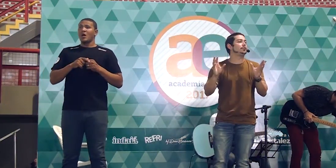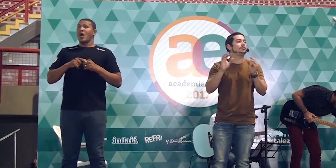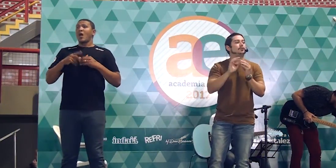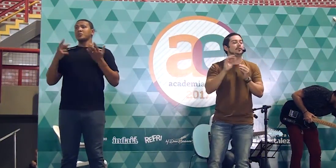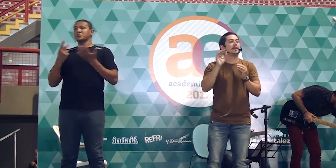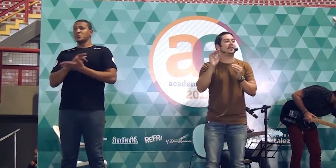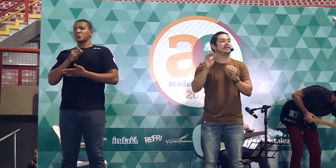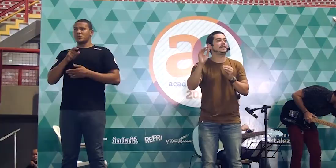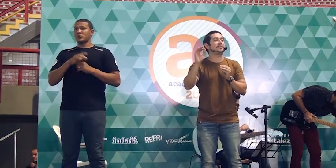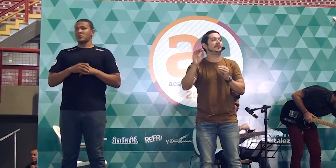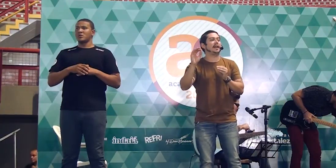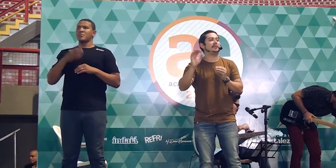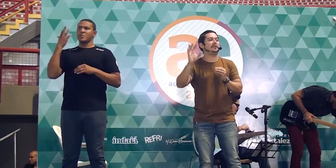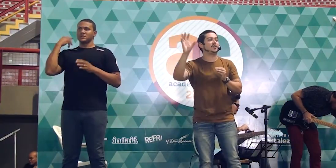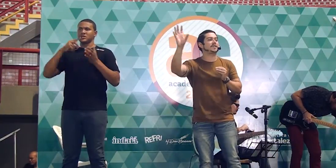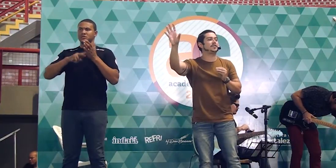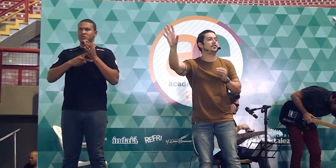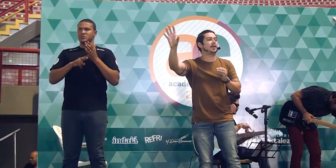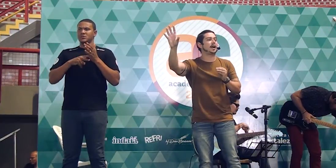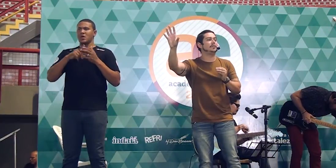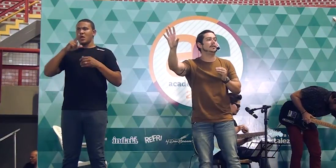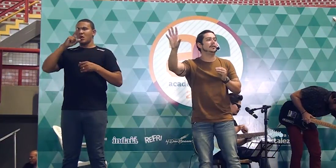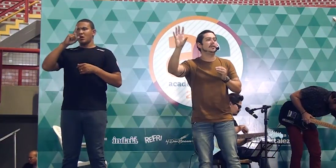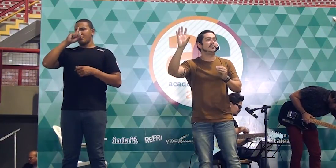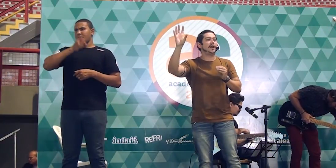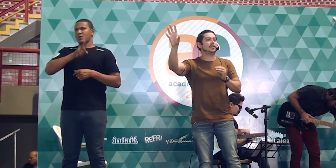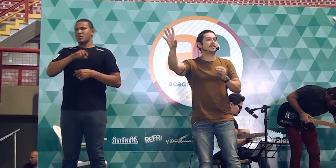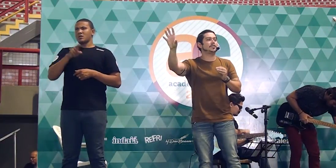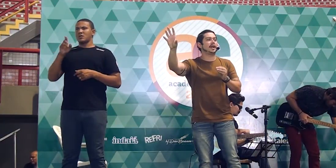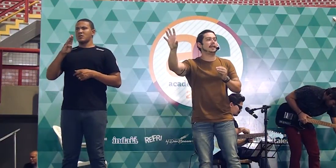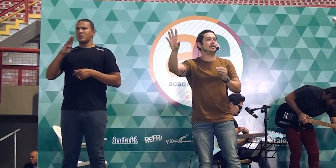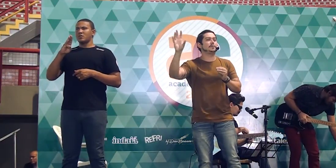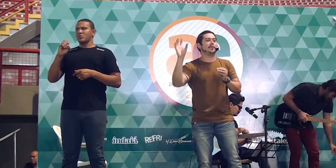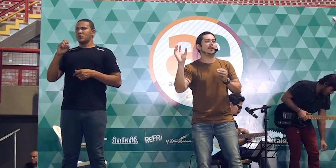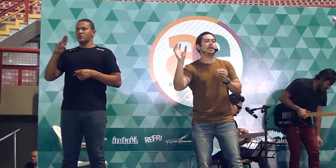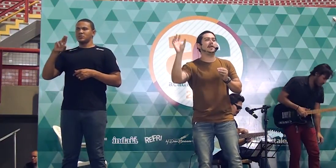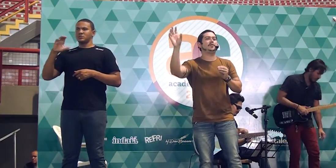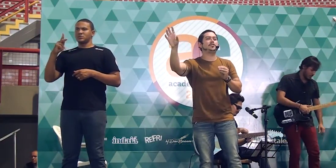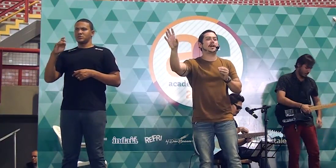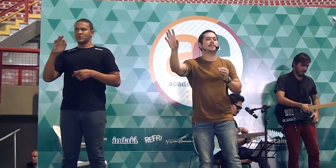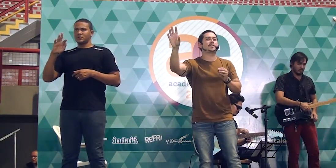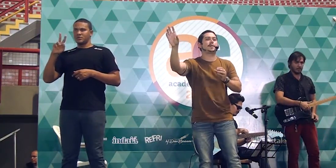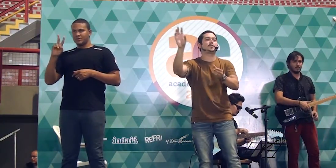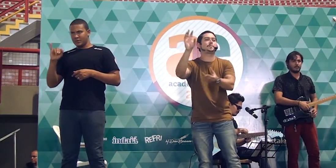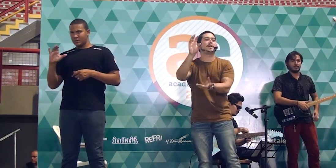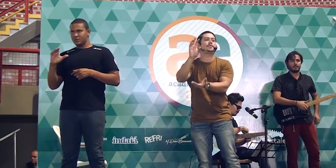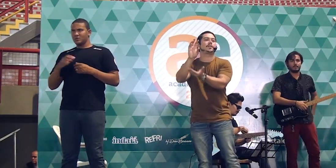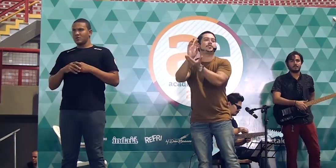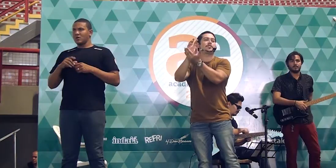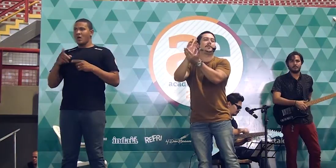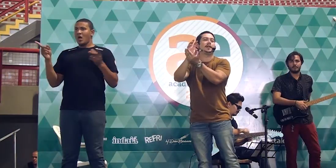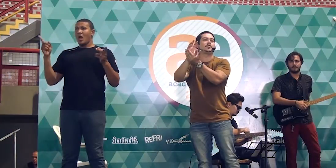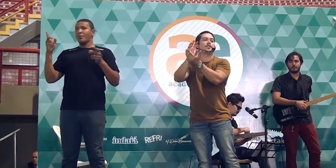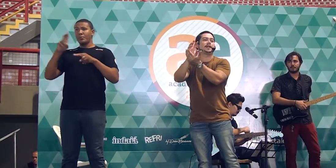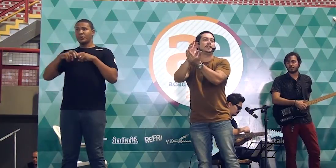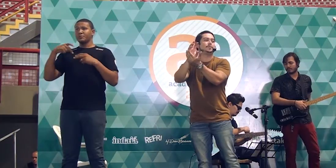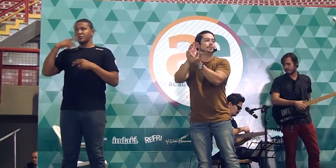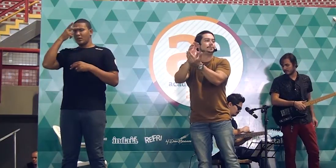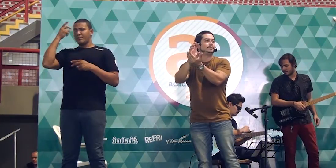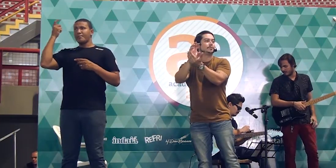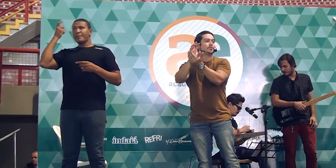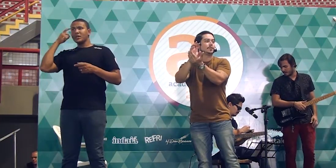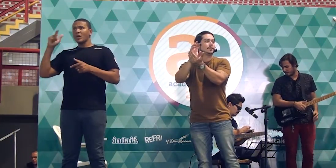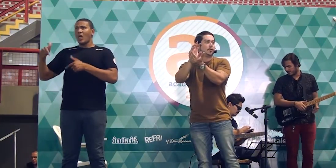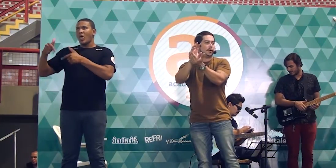um medo. Toda vez que se fala em força sindical, falou sindicalismo, falou em reivindicação, as pessoas pensam que a gente está virando